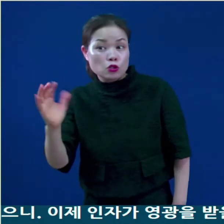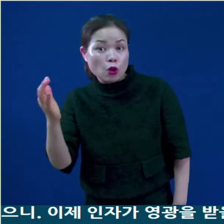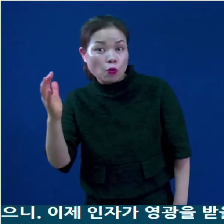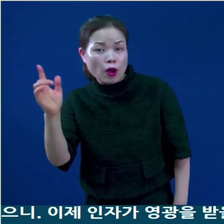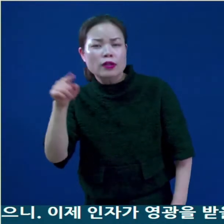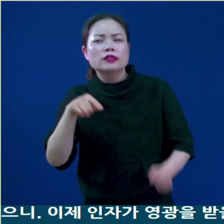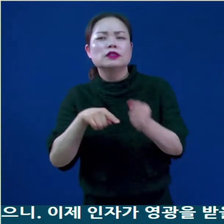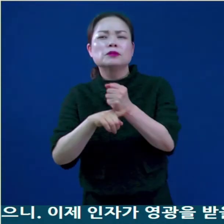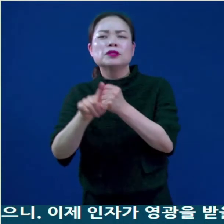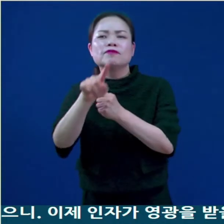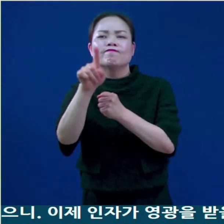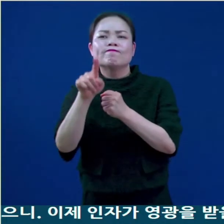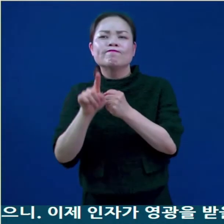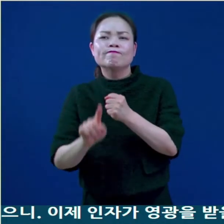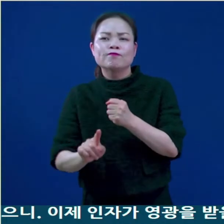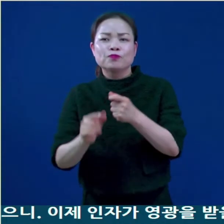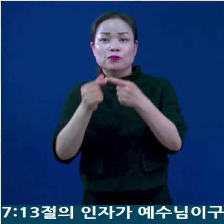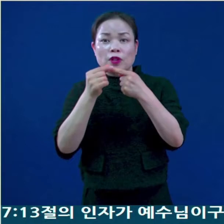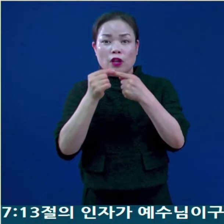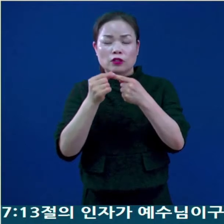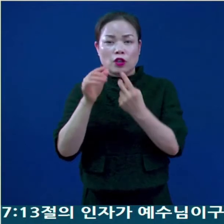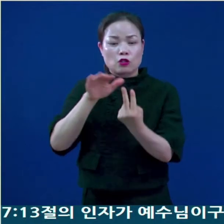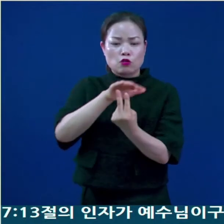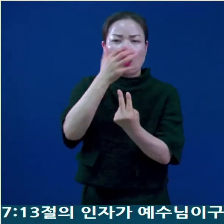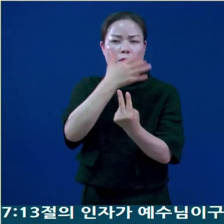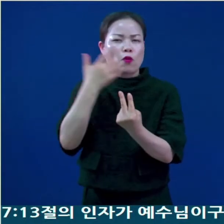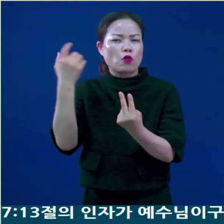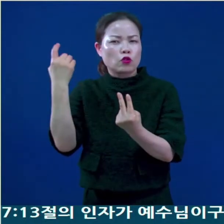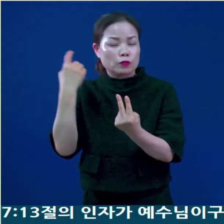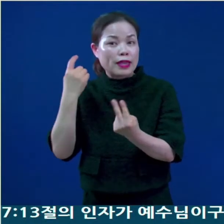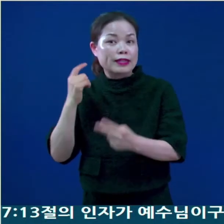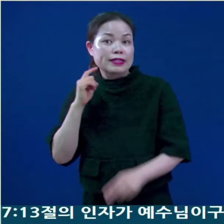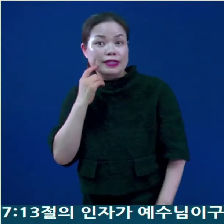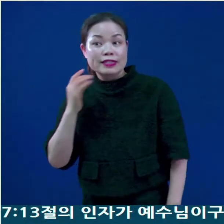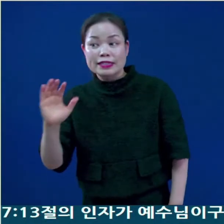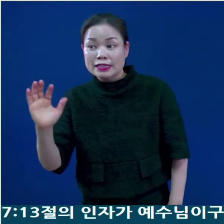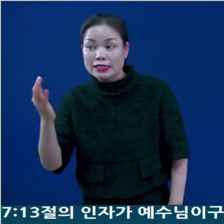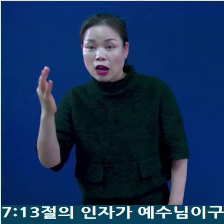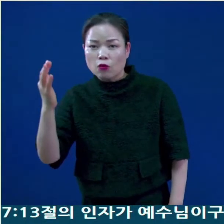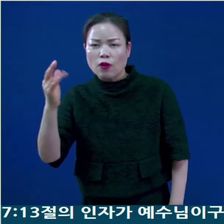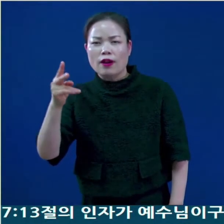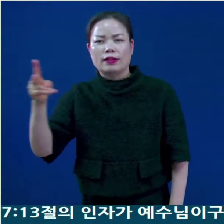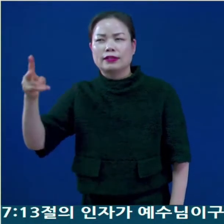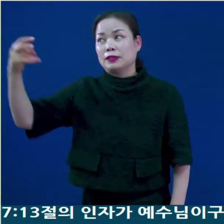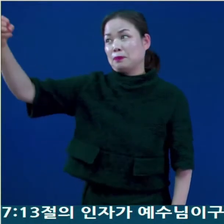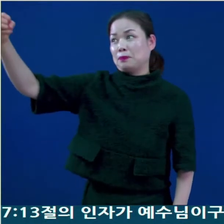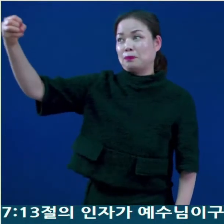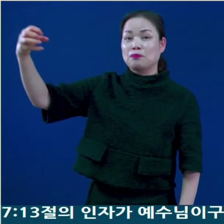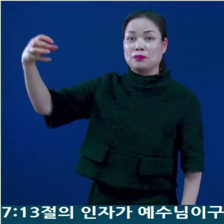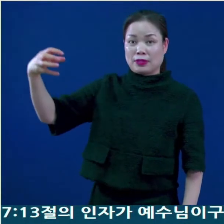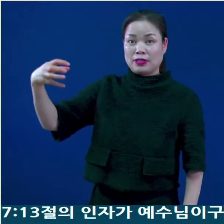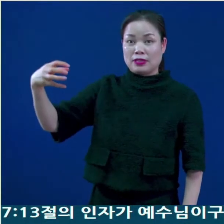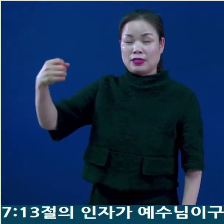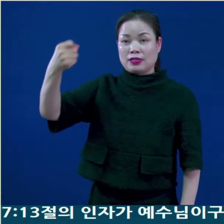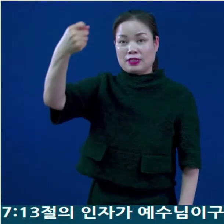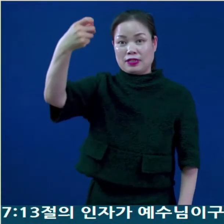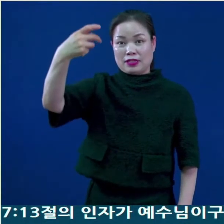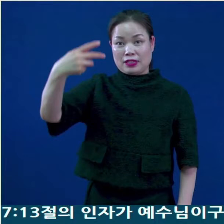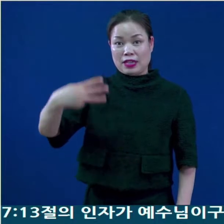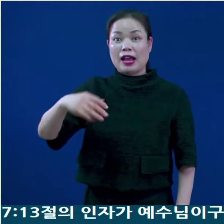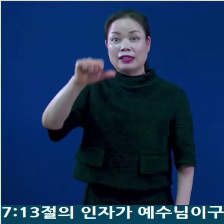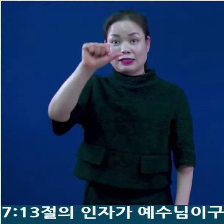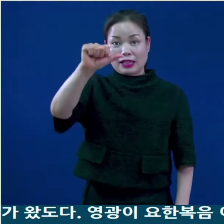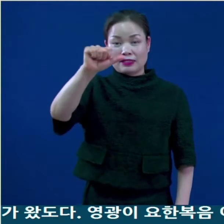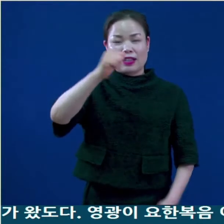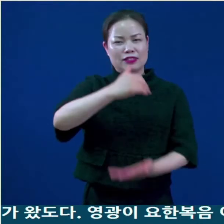어떤 의미인가? 첫 번째, 요한복음에서 영광은 빛과 관련이 있습니다. 제가 이제 쭉 한 5가지 설명할 텐데 여러분